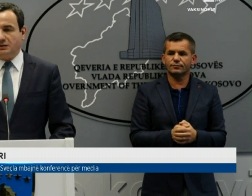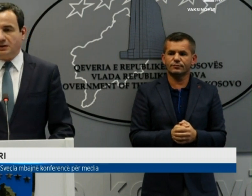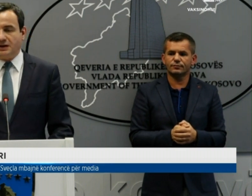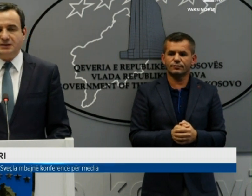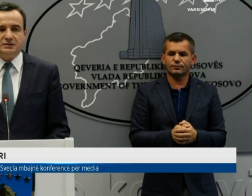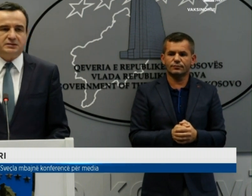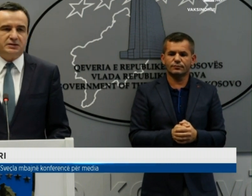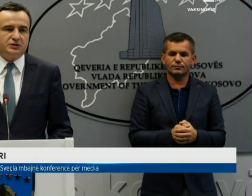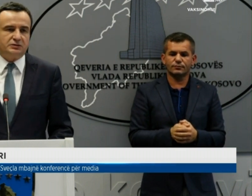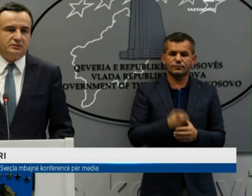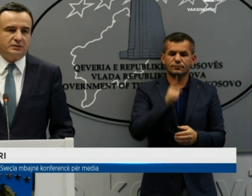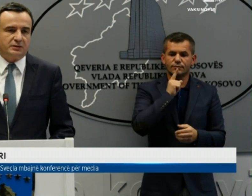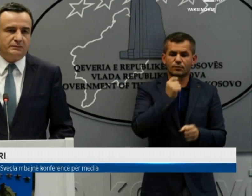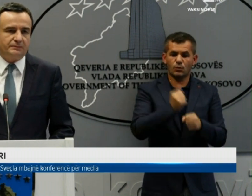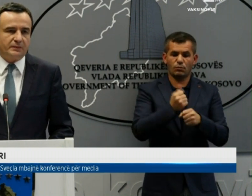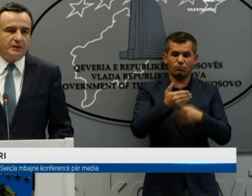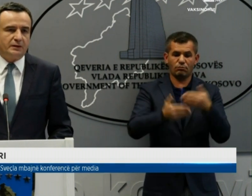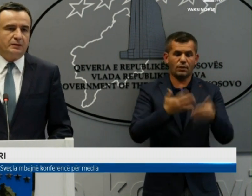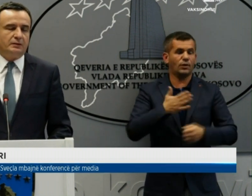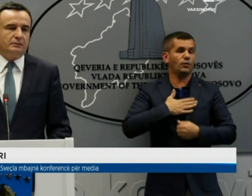qenë krejtësisht